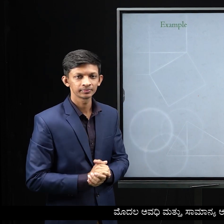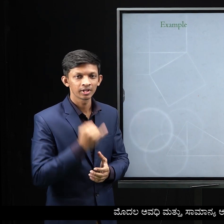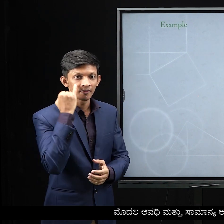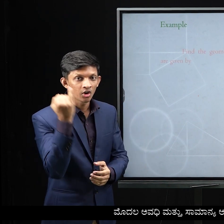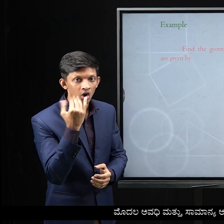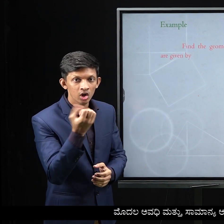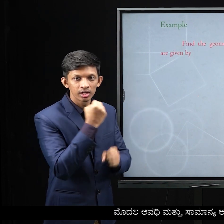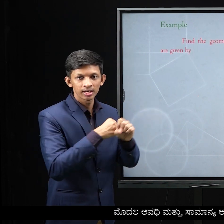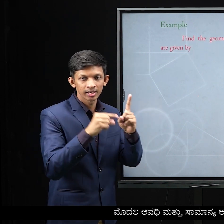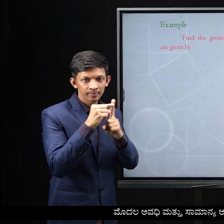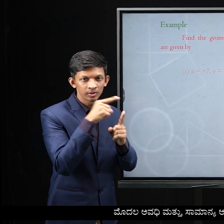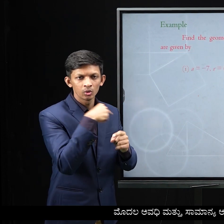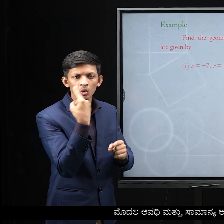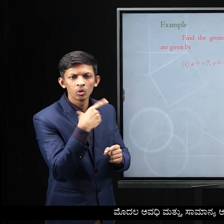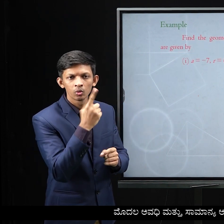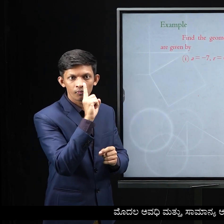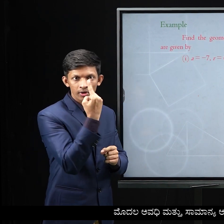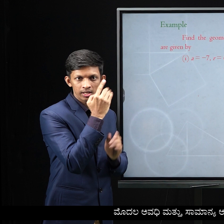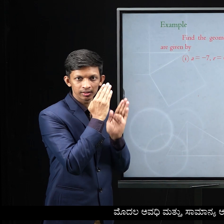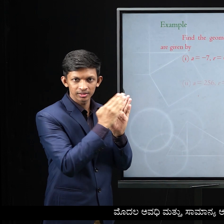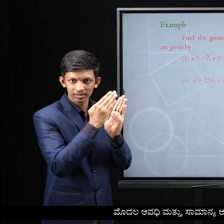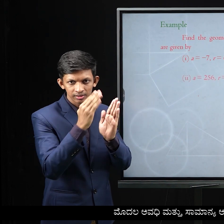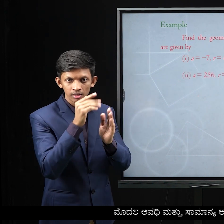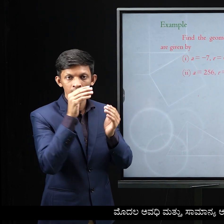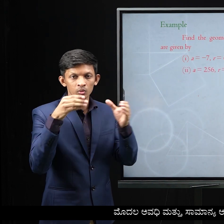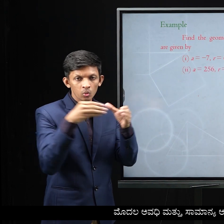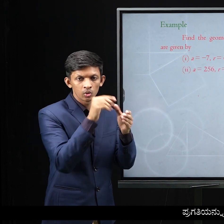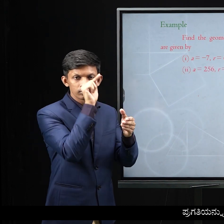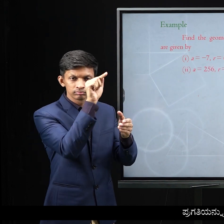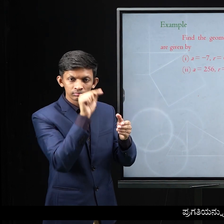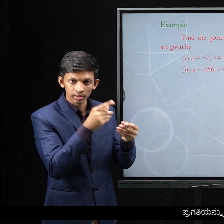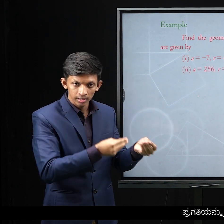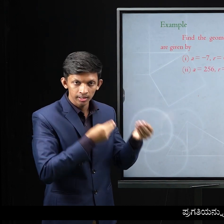ಮೊದಲ ಅವಧಿ ಮತ್ತು ಸಾಮಾನ್ಯ ಅನುಪಾತಗಳನ್ನು ನೀಡಿದ ಜ್ಯಾಮಿತೀಯ ಪ್ರಗತಿಯನ್ನು ಕಂಡು